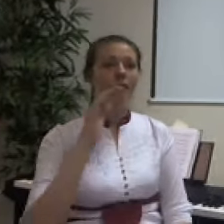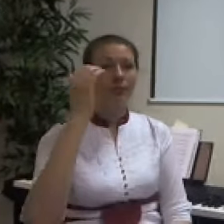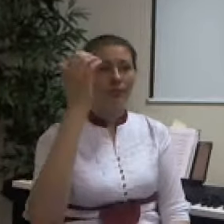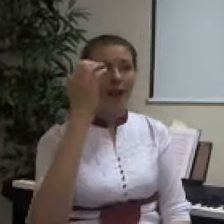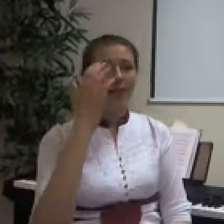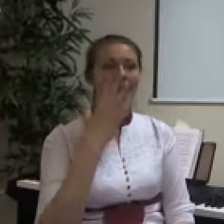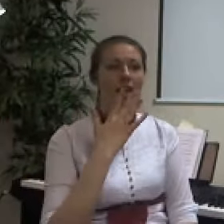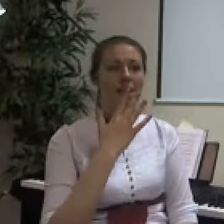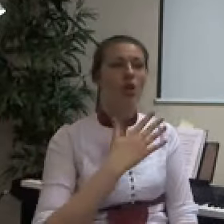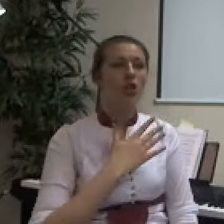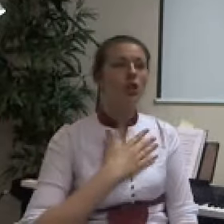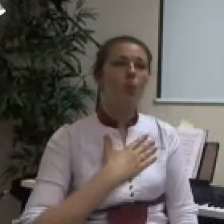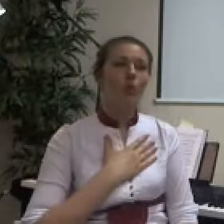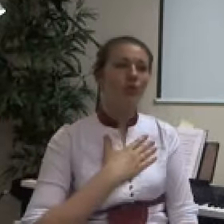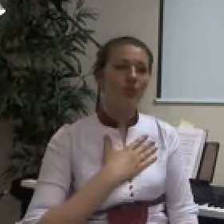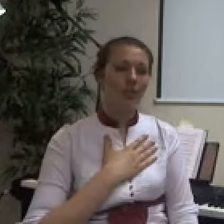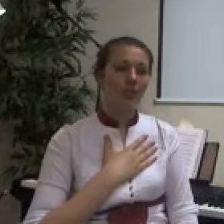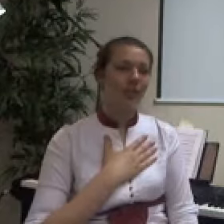твоей любви.